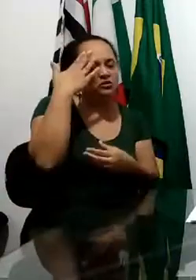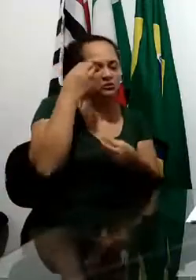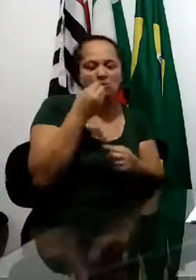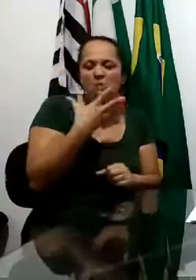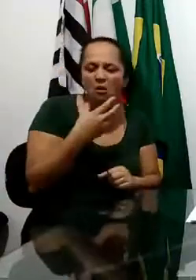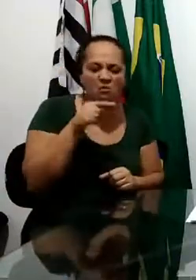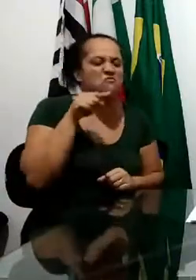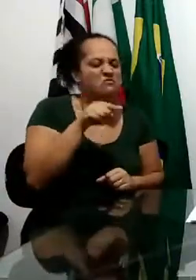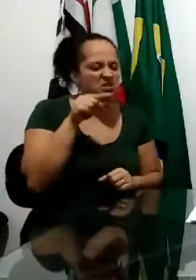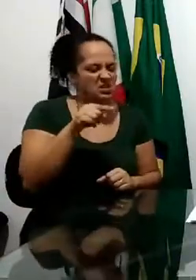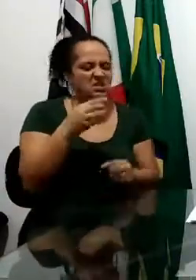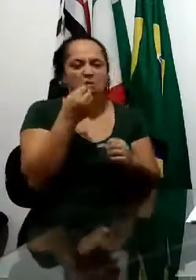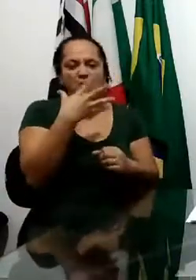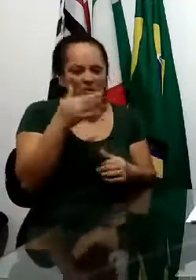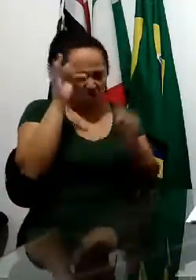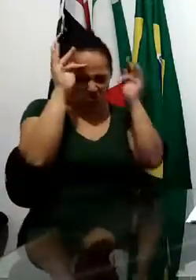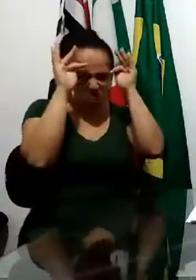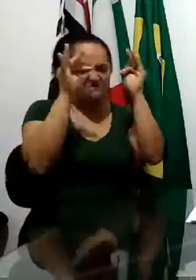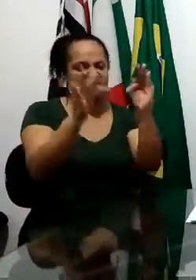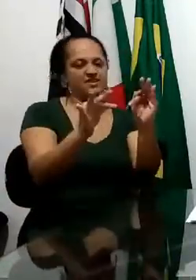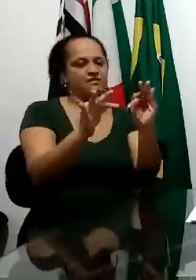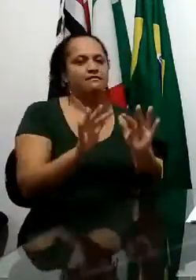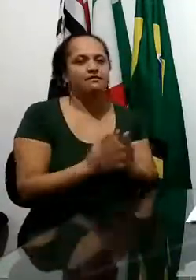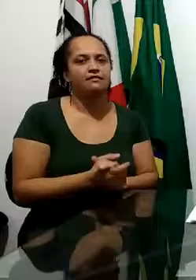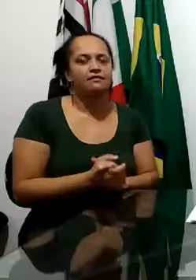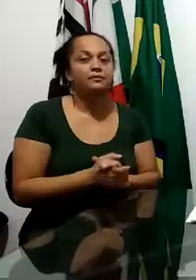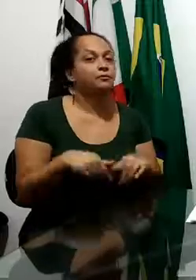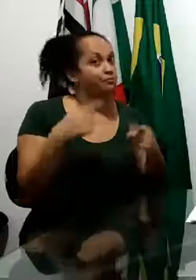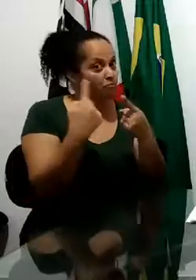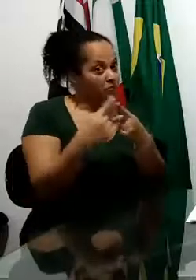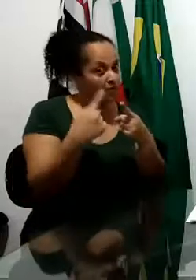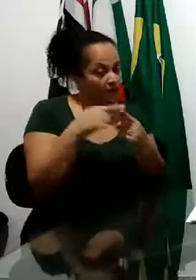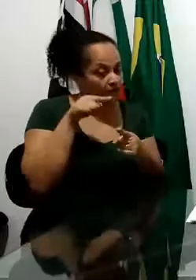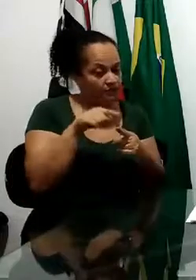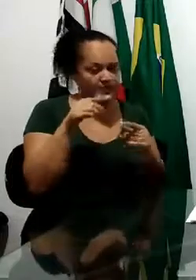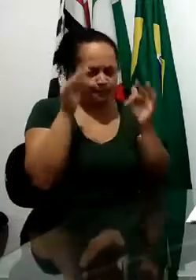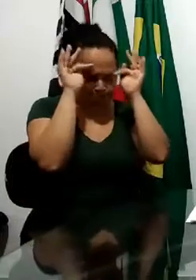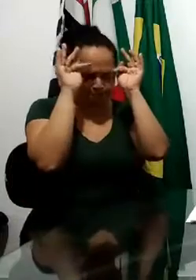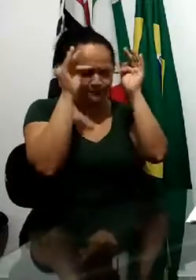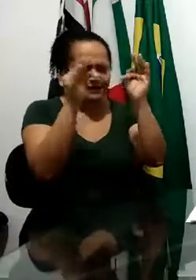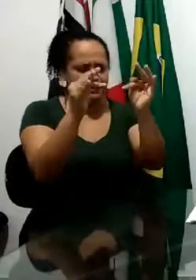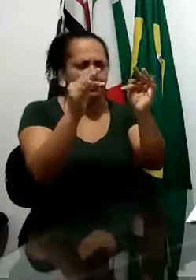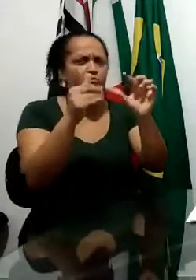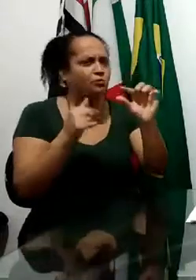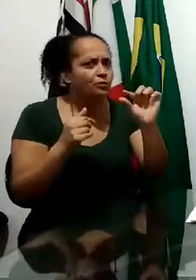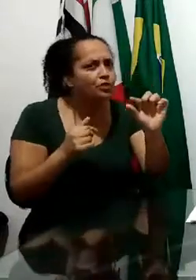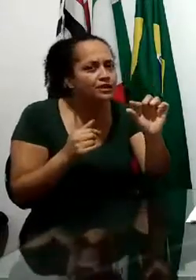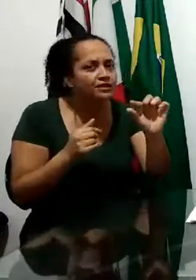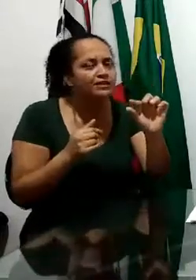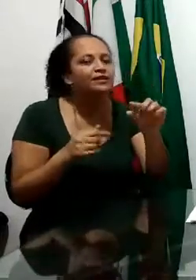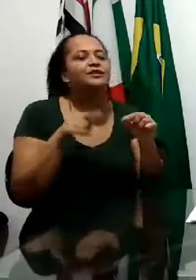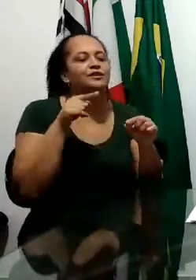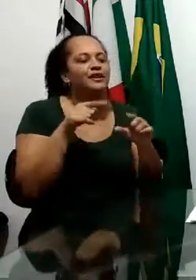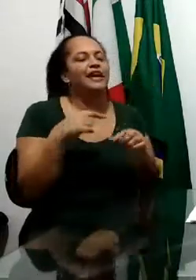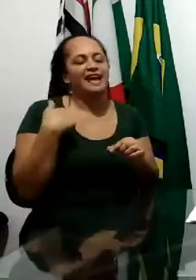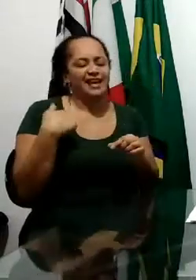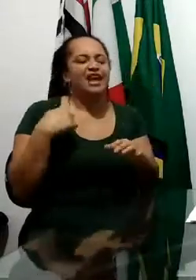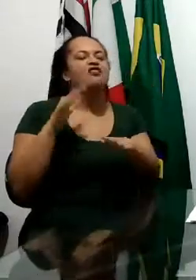servo bom e fiel, porque você foi fiel no pouco, sobre o muito